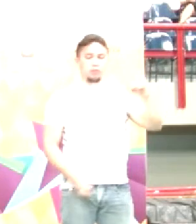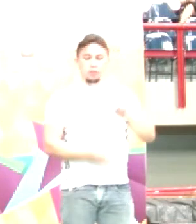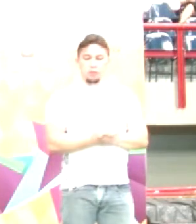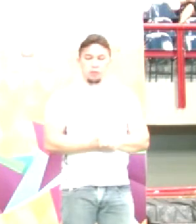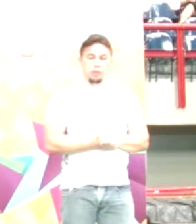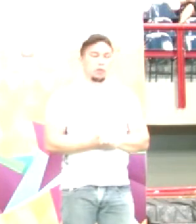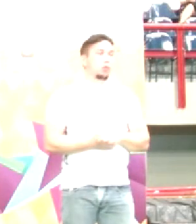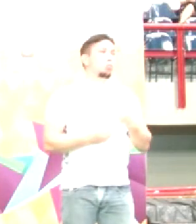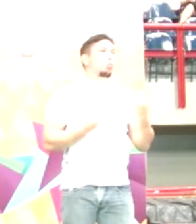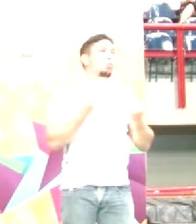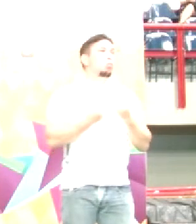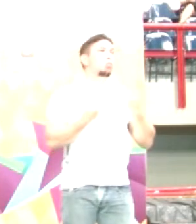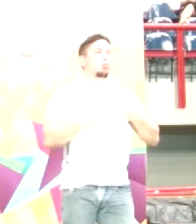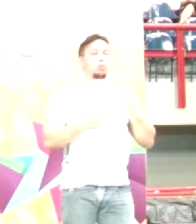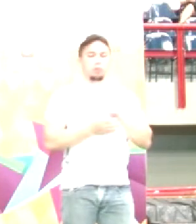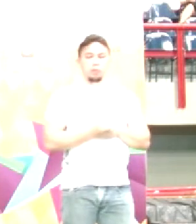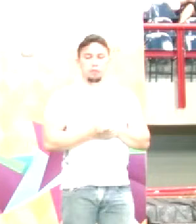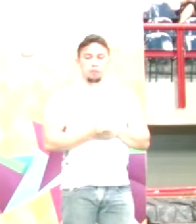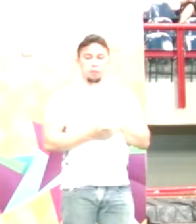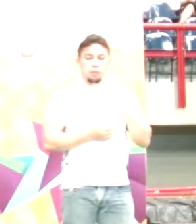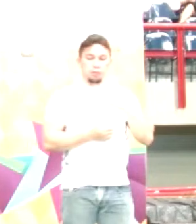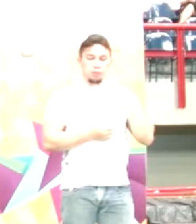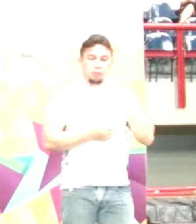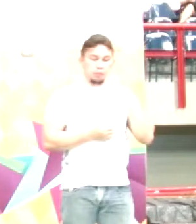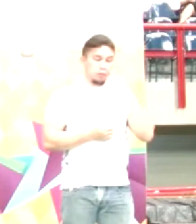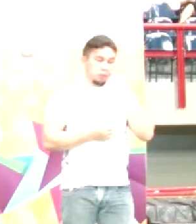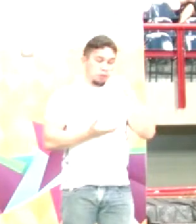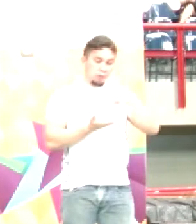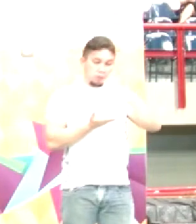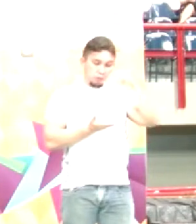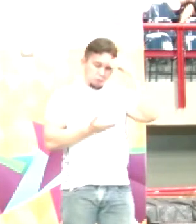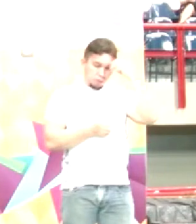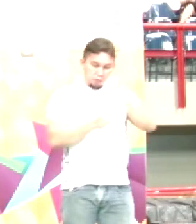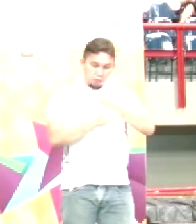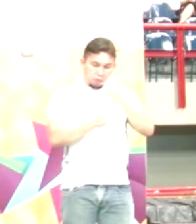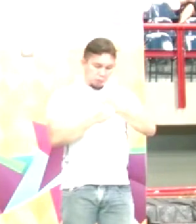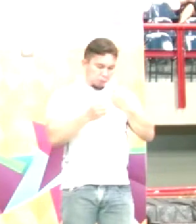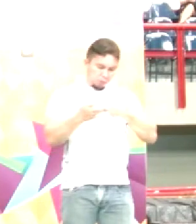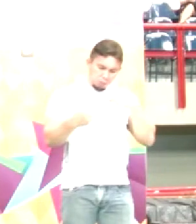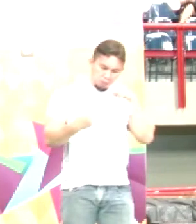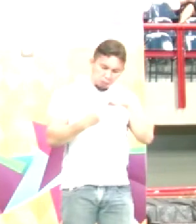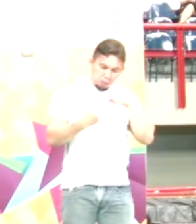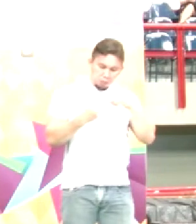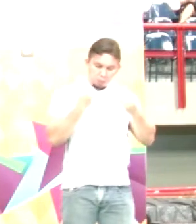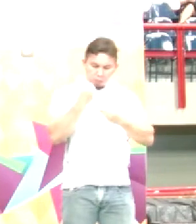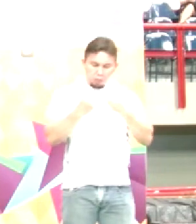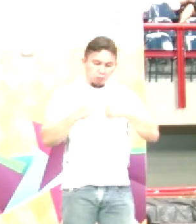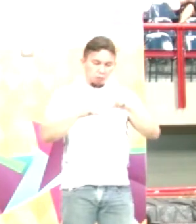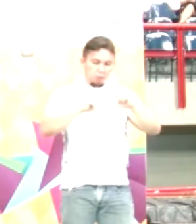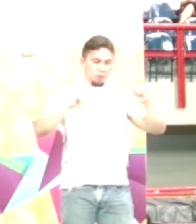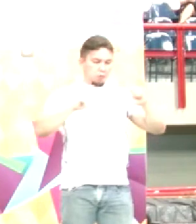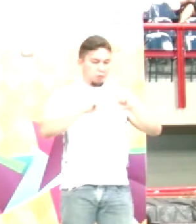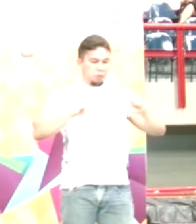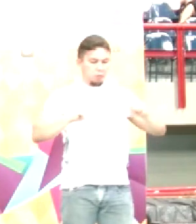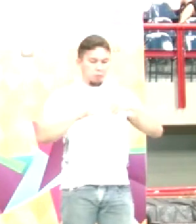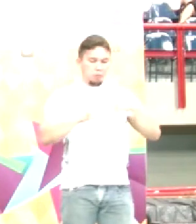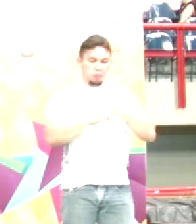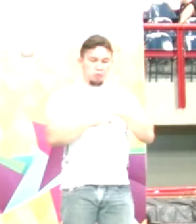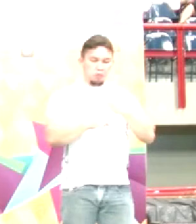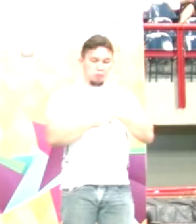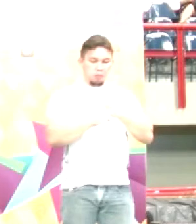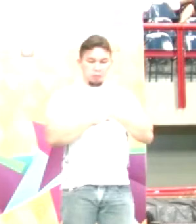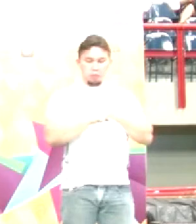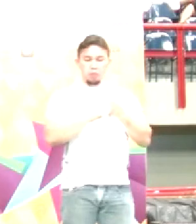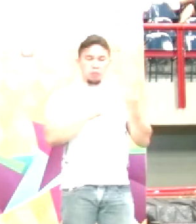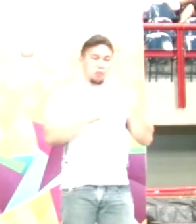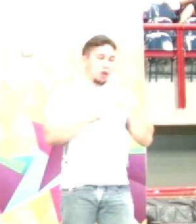eu vou precisar? Se vocês olharem na parte de teoria da apostila de vocês, lá tem as fórmulas para fazer o cálculo da